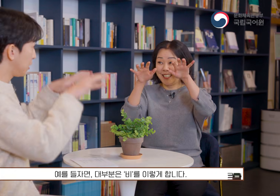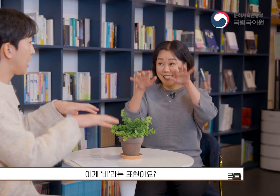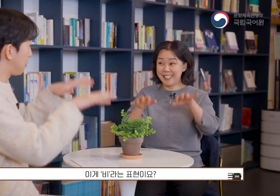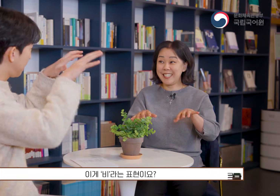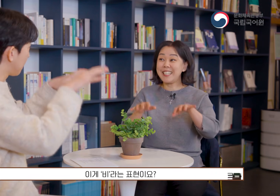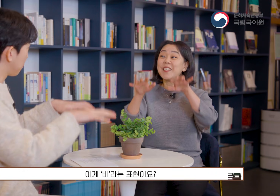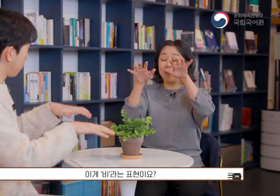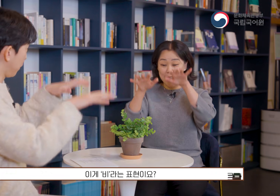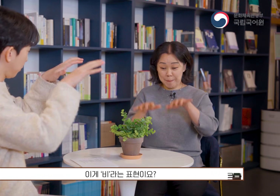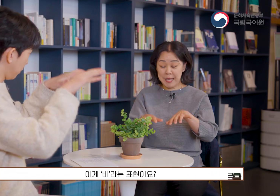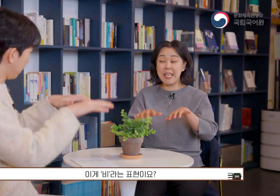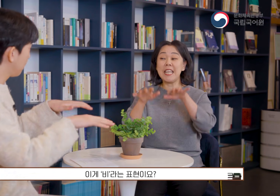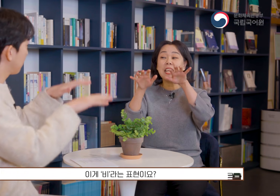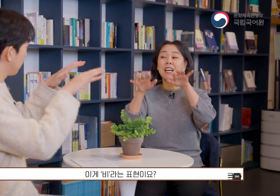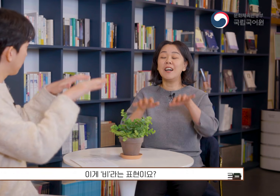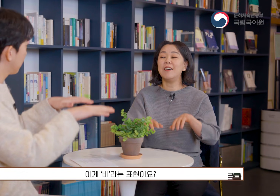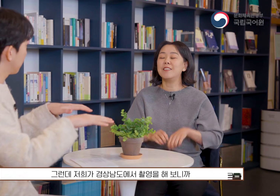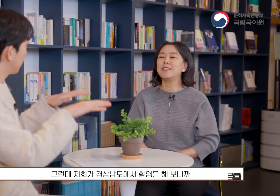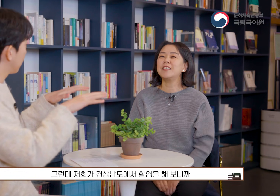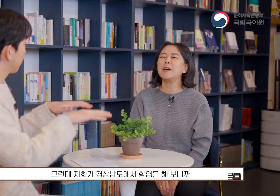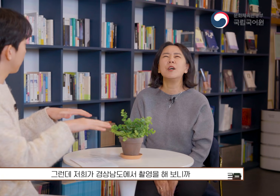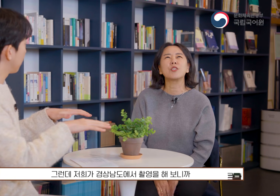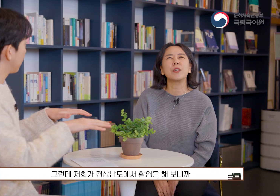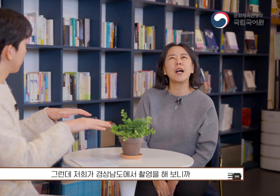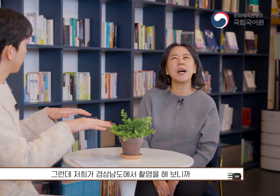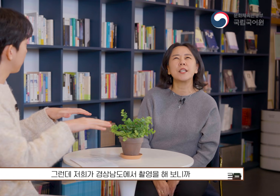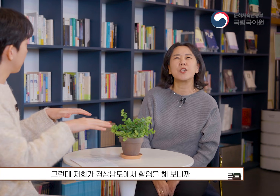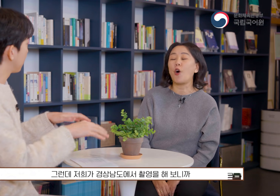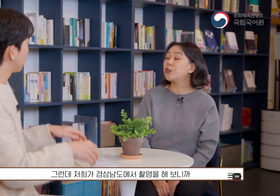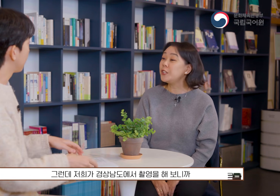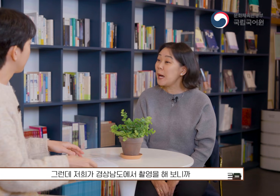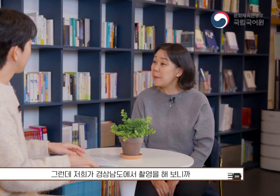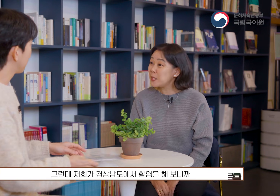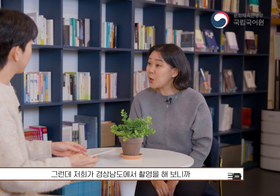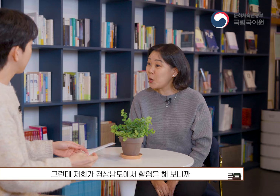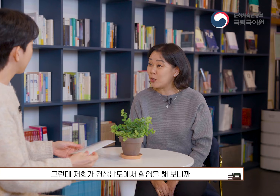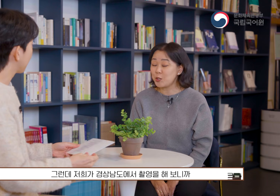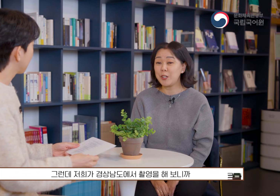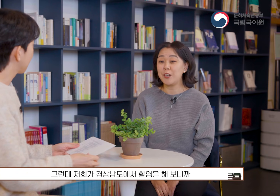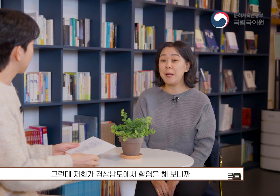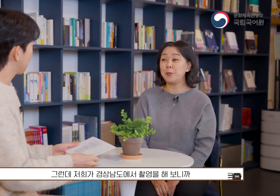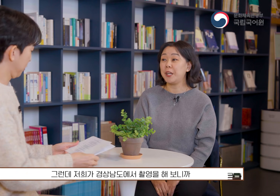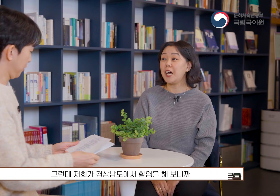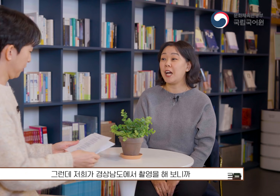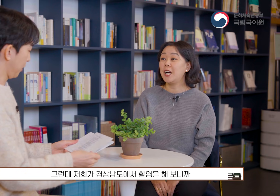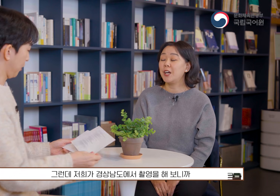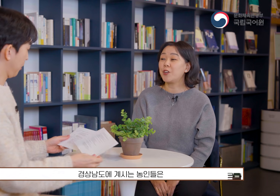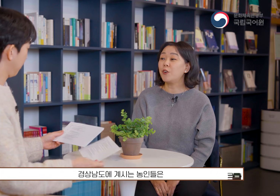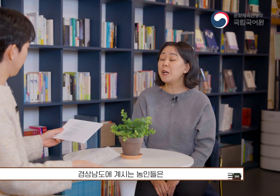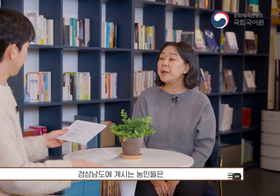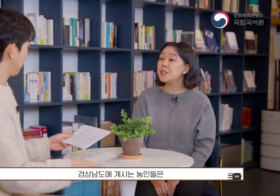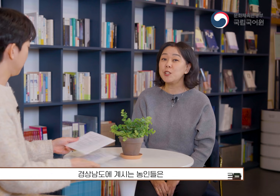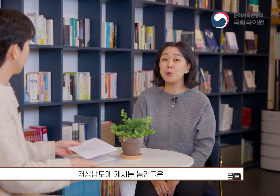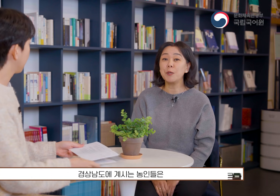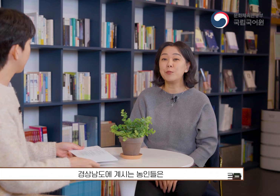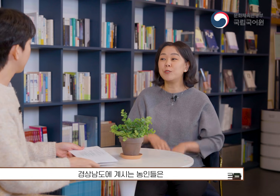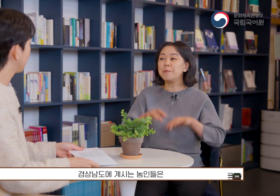이게 비라는 표현이에요? 네, 비. 그런데 저희가 경남에서 촬영을 해보니까 네. 경남에 계시는 농인분들은